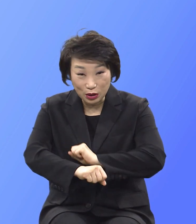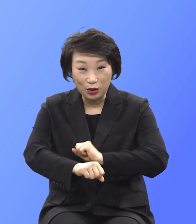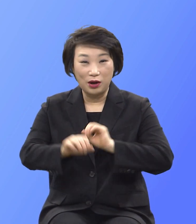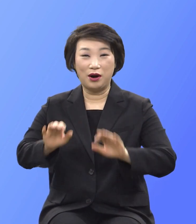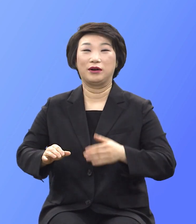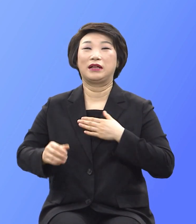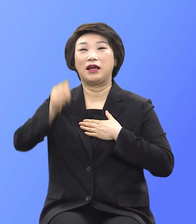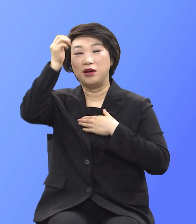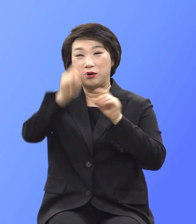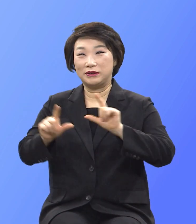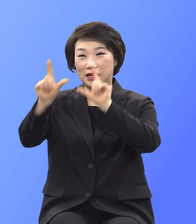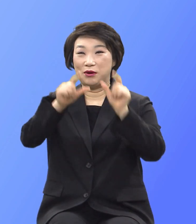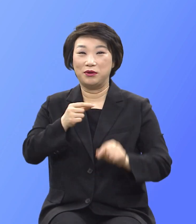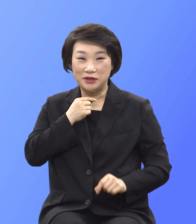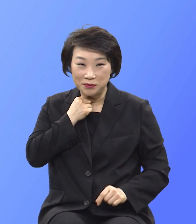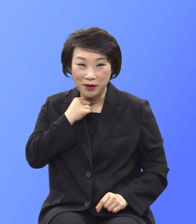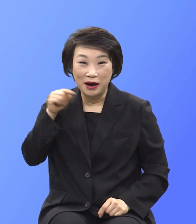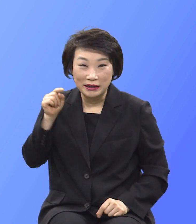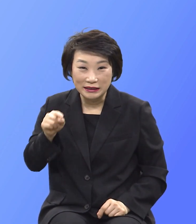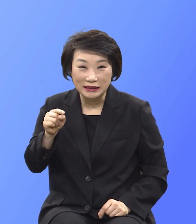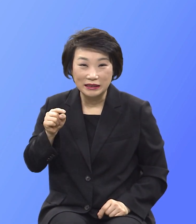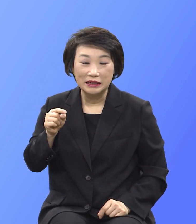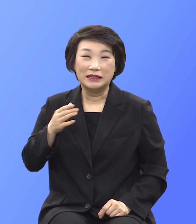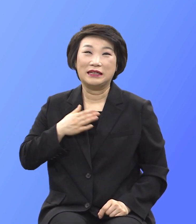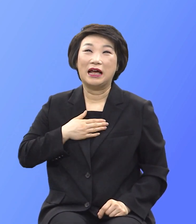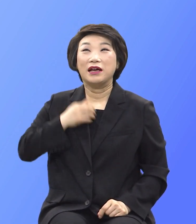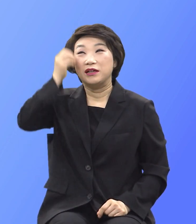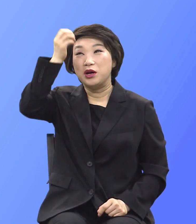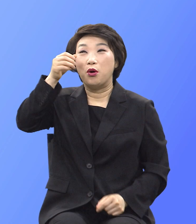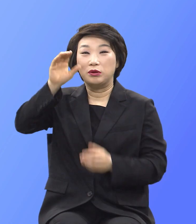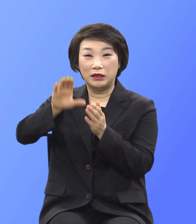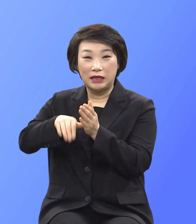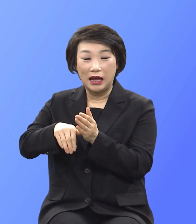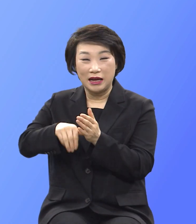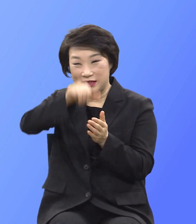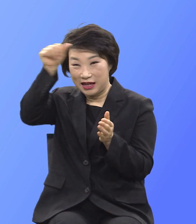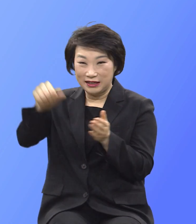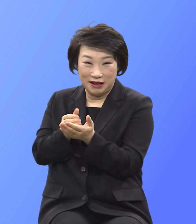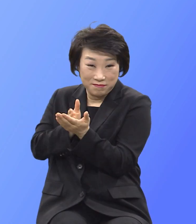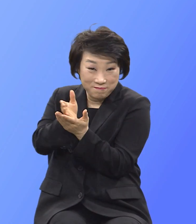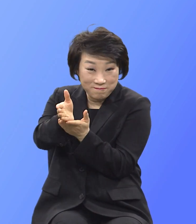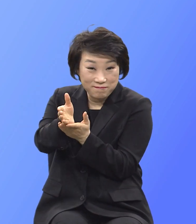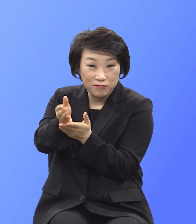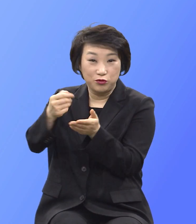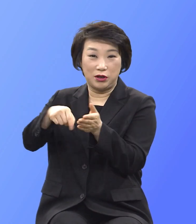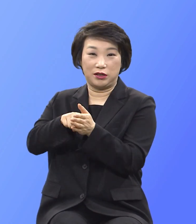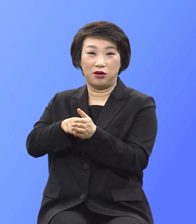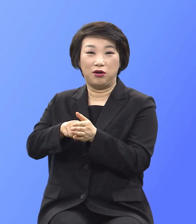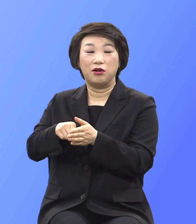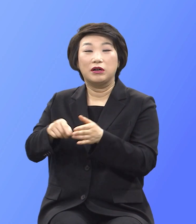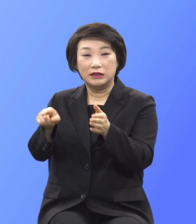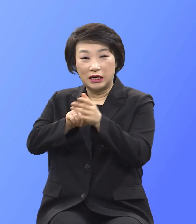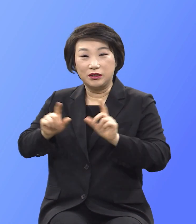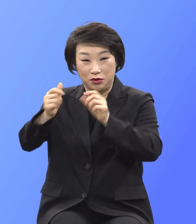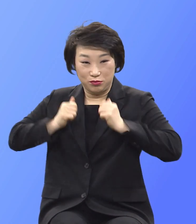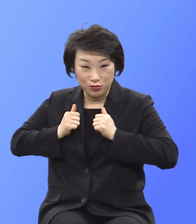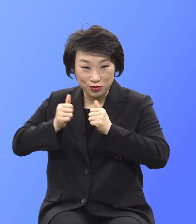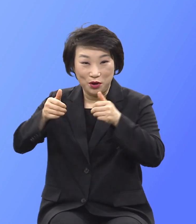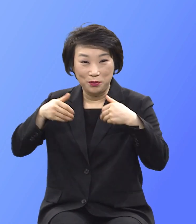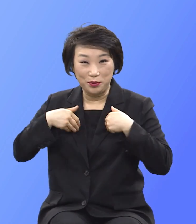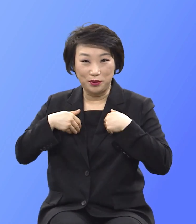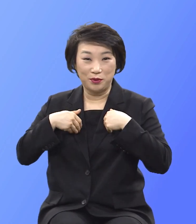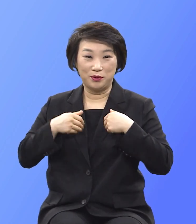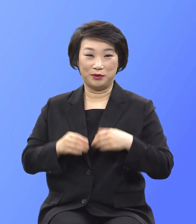적극적으로 살려고는 아주 내 영혼의 생애의 애착을 가지고 해야 된다.